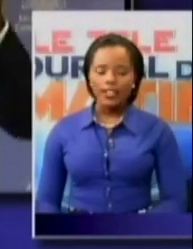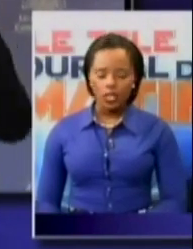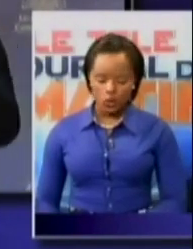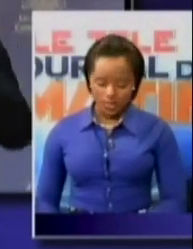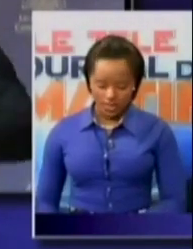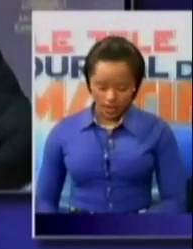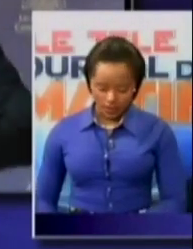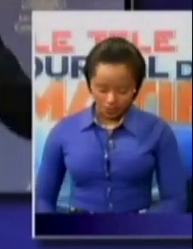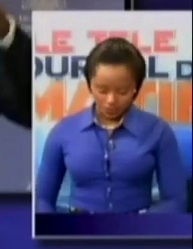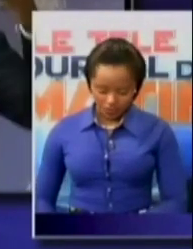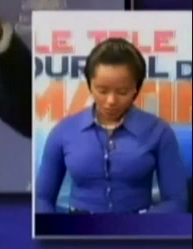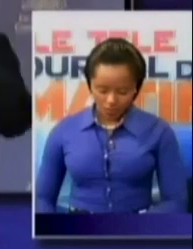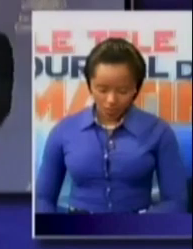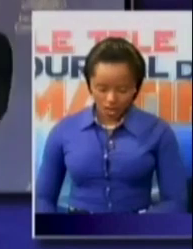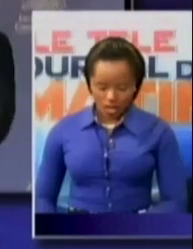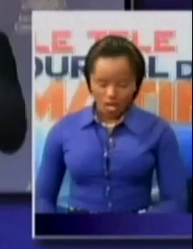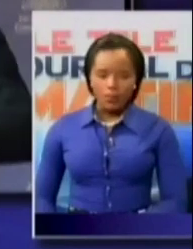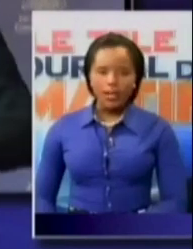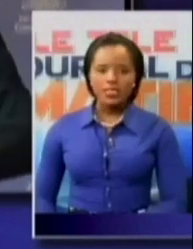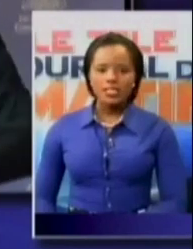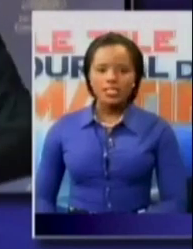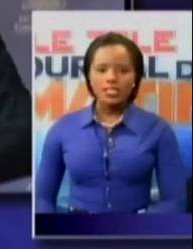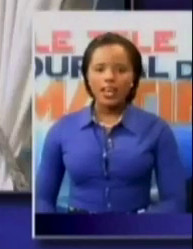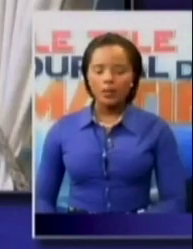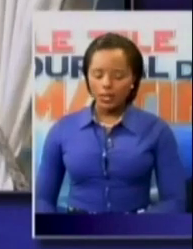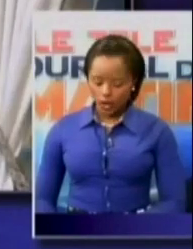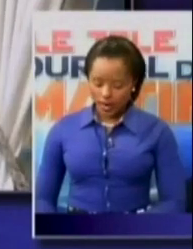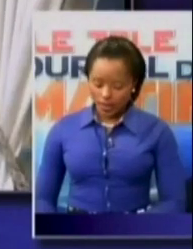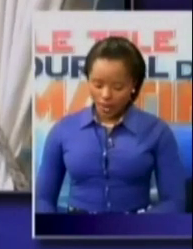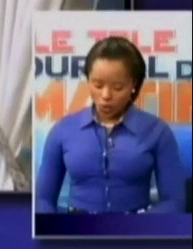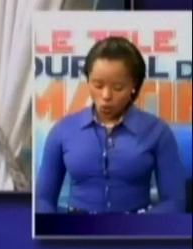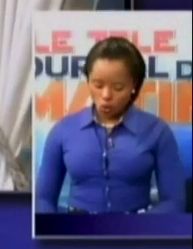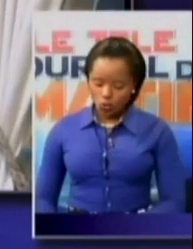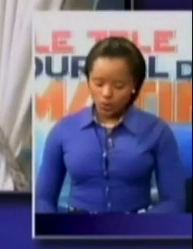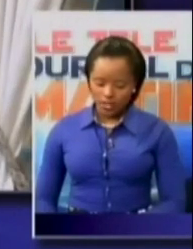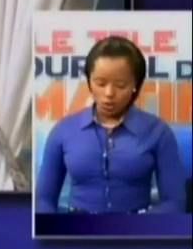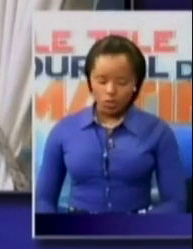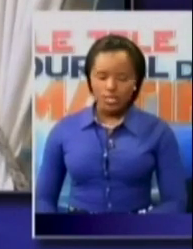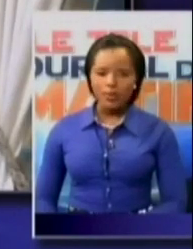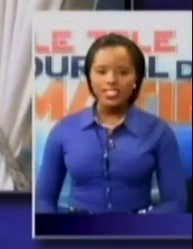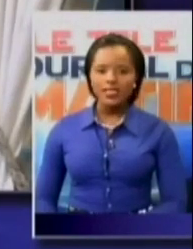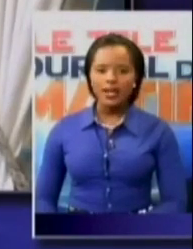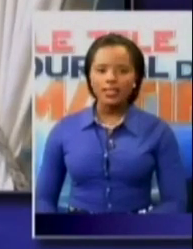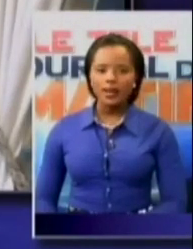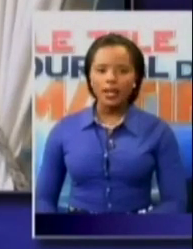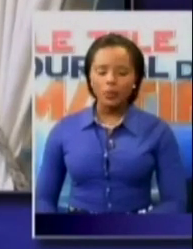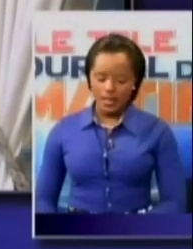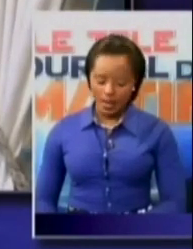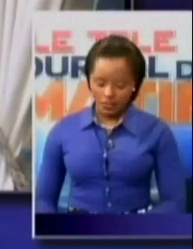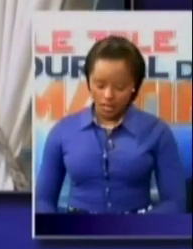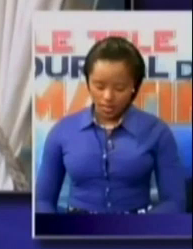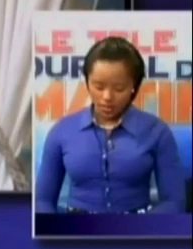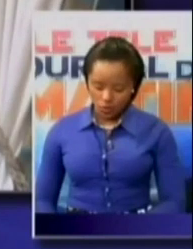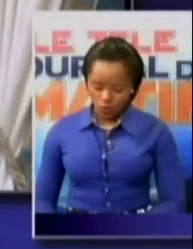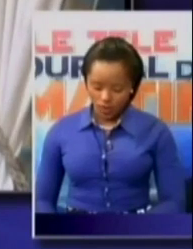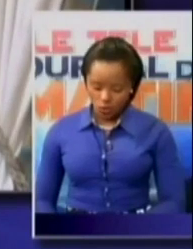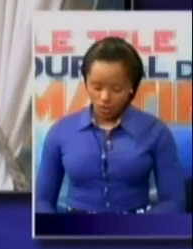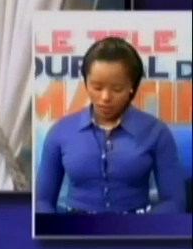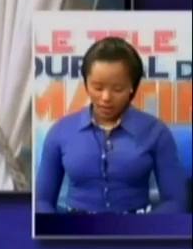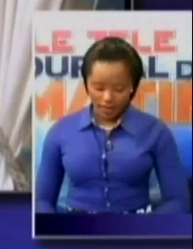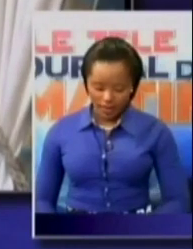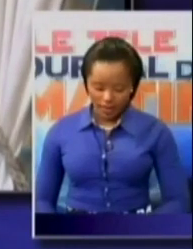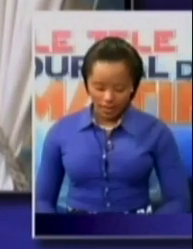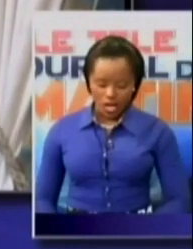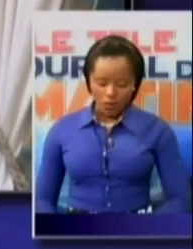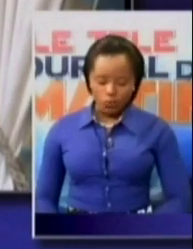hier lundi. Président français Emmanuel Macron l'ouvrit jeudi mardi dans les pays de la France. Sommet sous